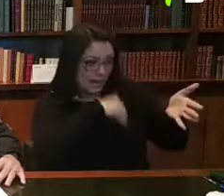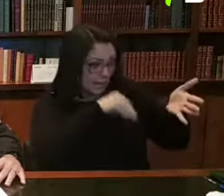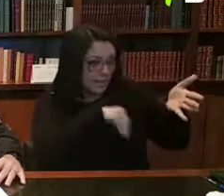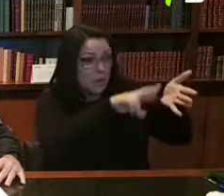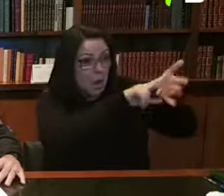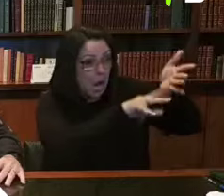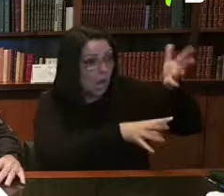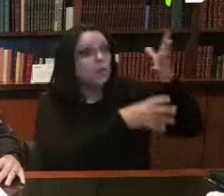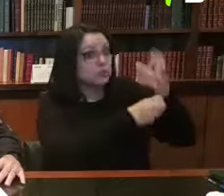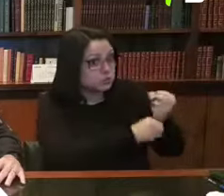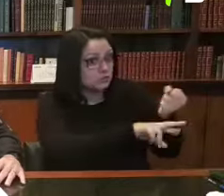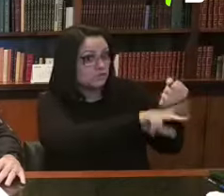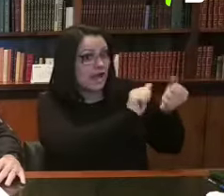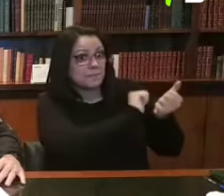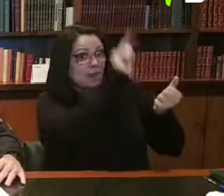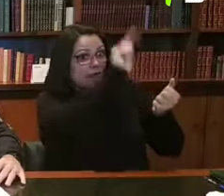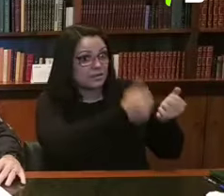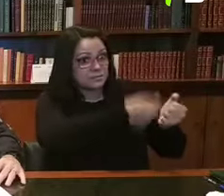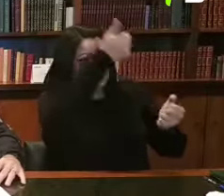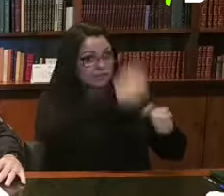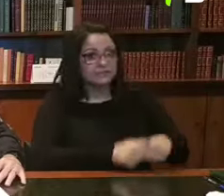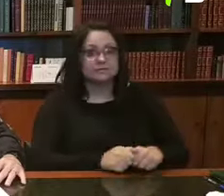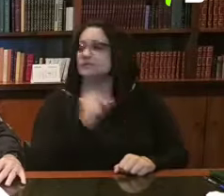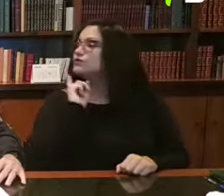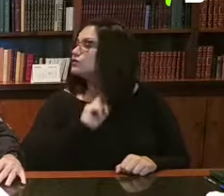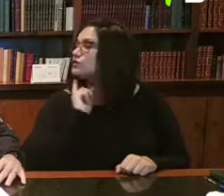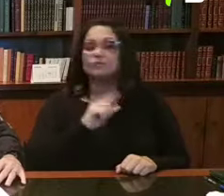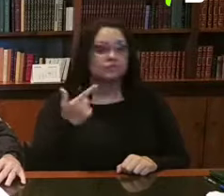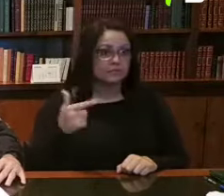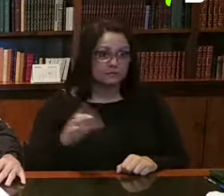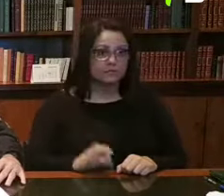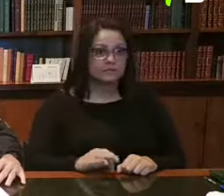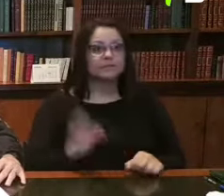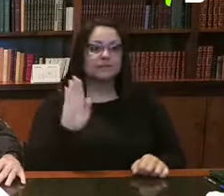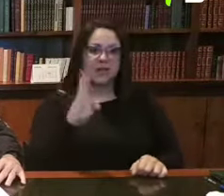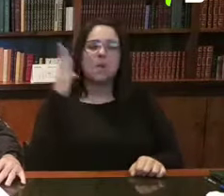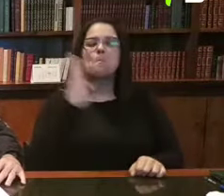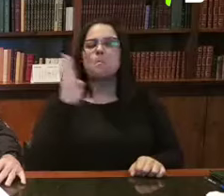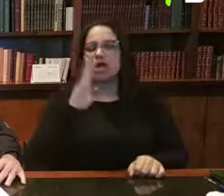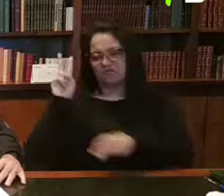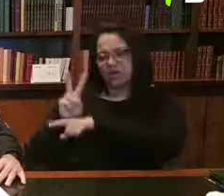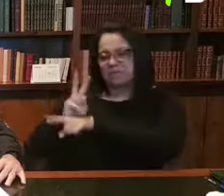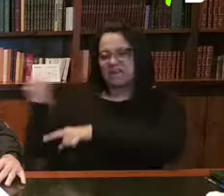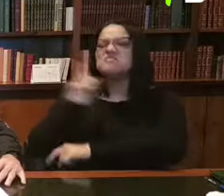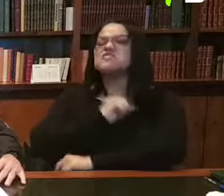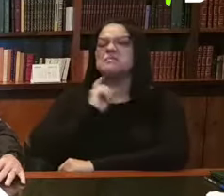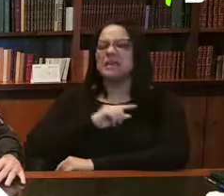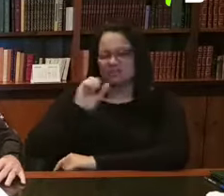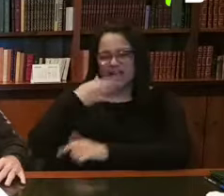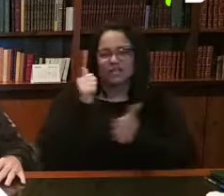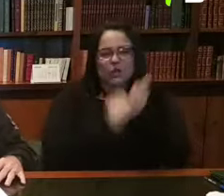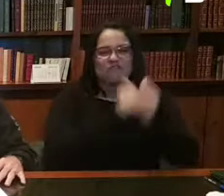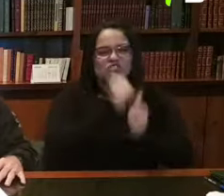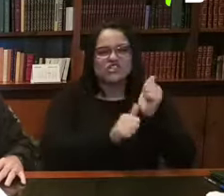palmeiras está com estado já arrumado né o flamengo tá cedo né mas do botafogo empresta um dinheiro para você se jogar lá pelada lá